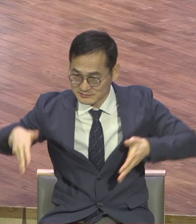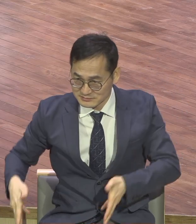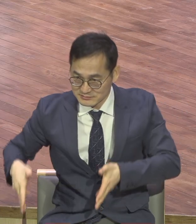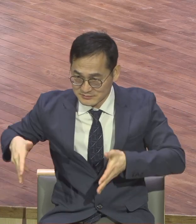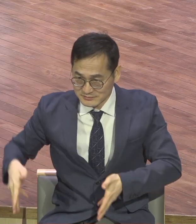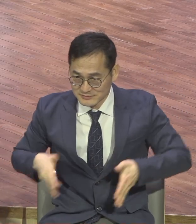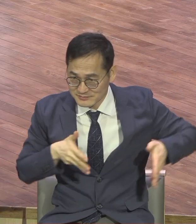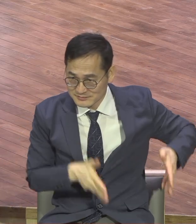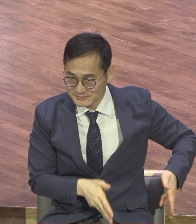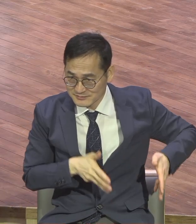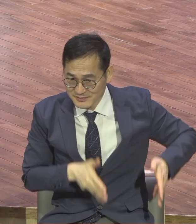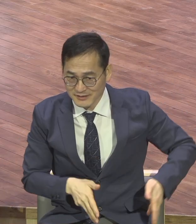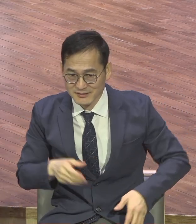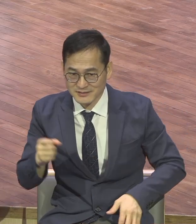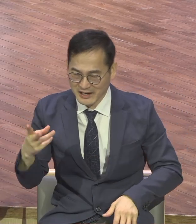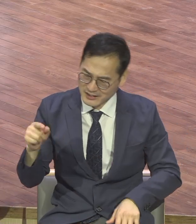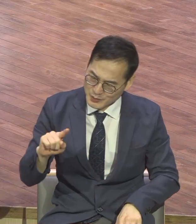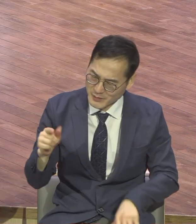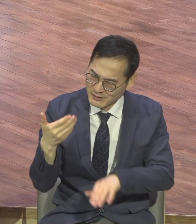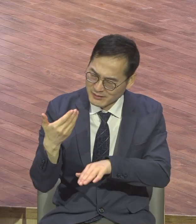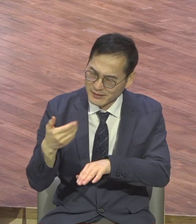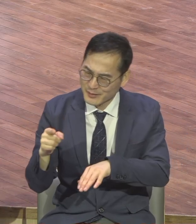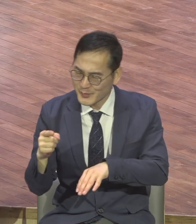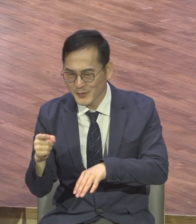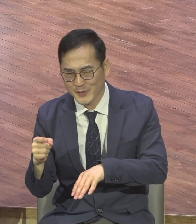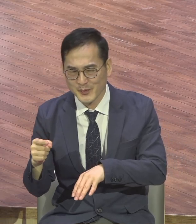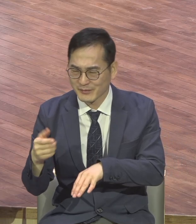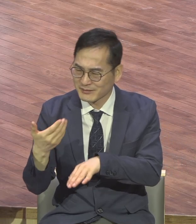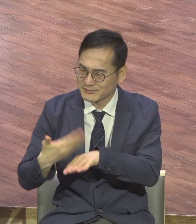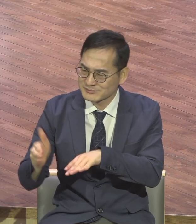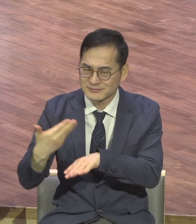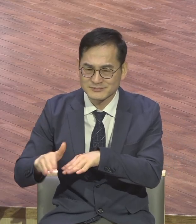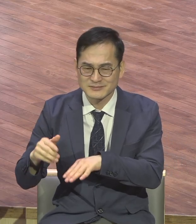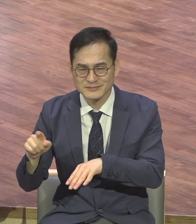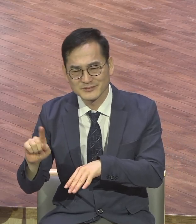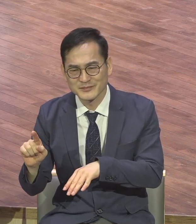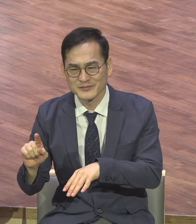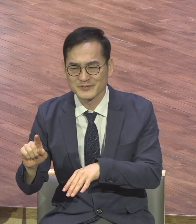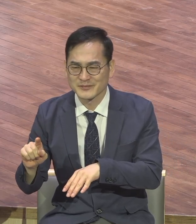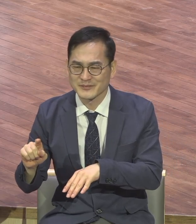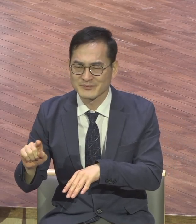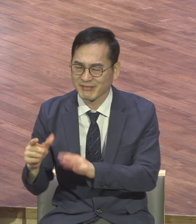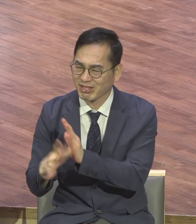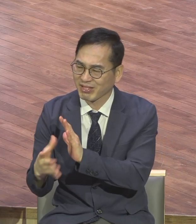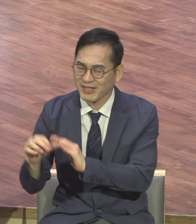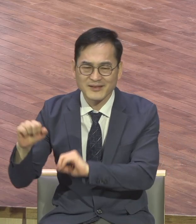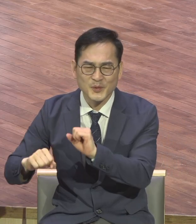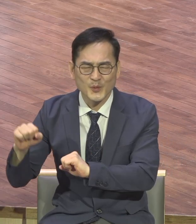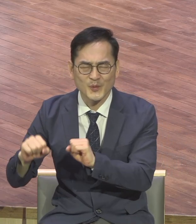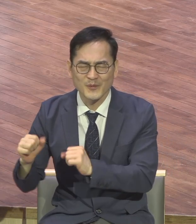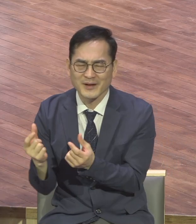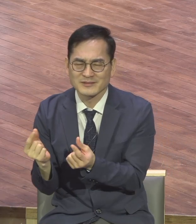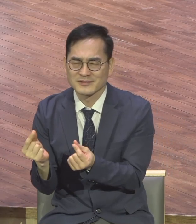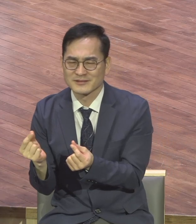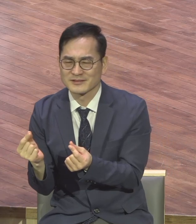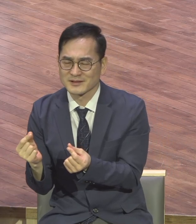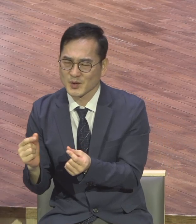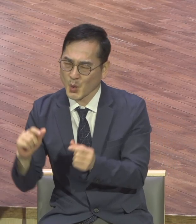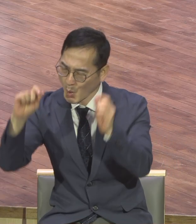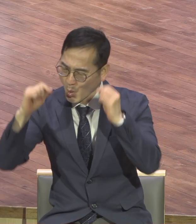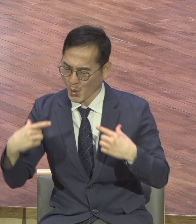힙합 가수들이 보면 좀 불량기가 있는 그런 모습인데 이 썬은요